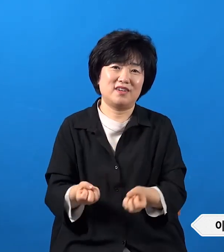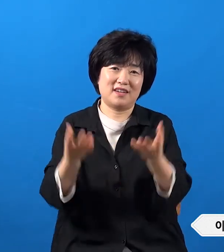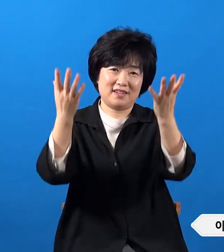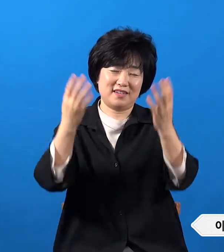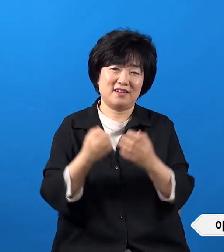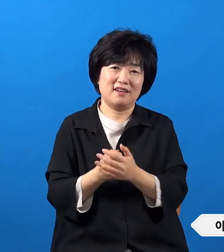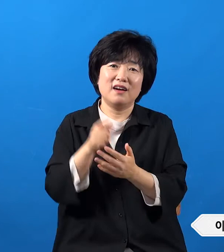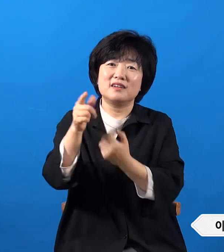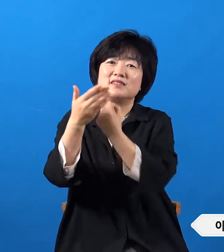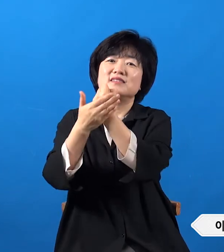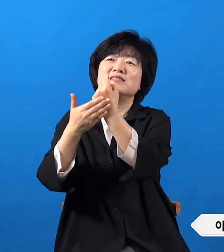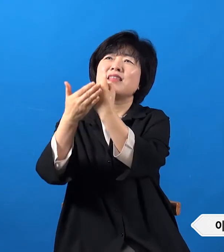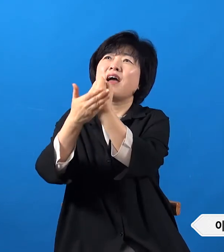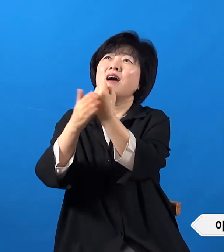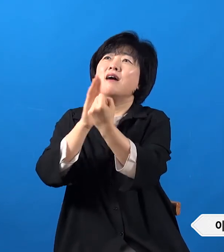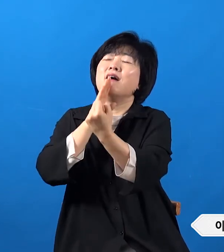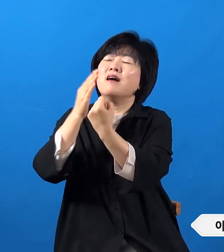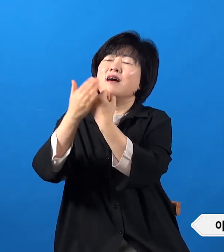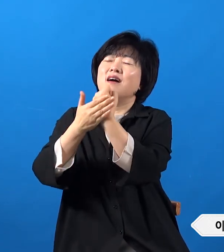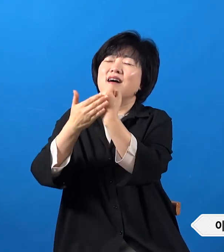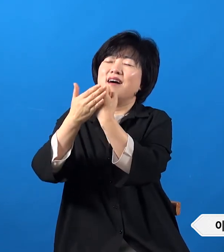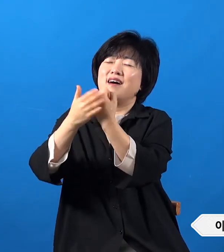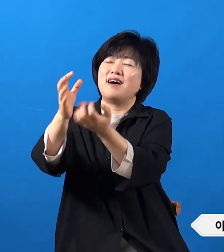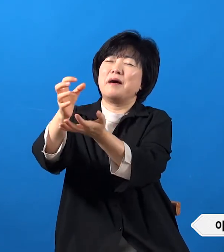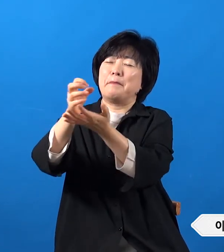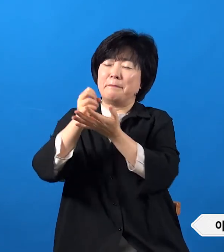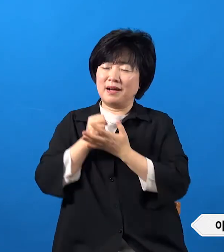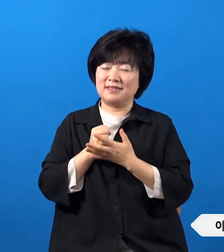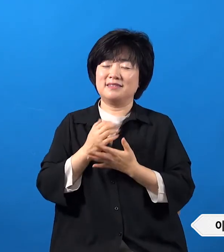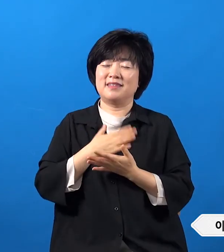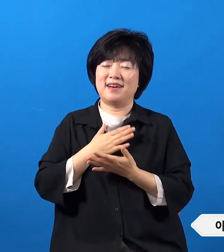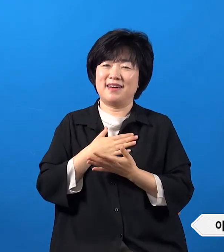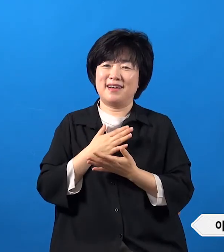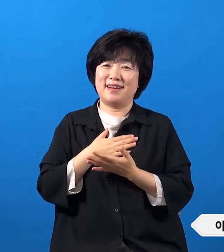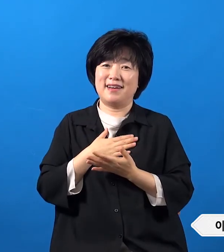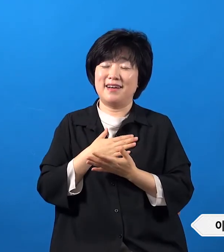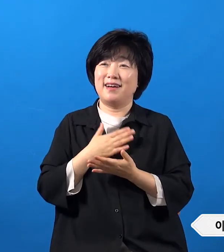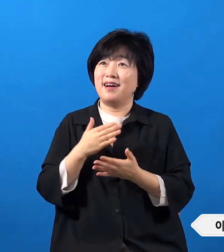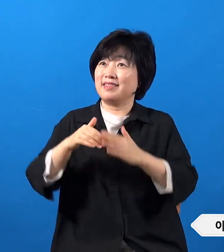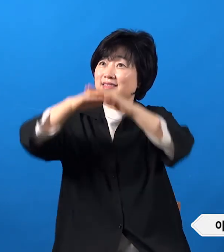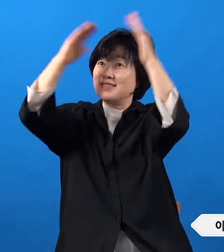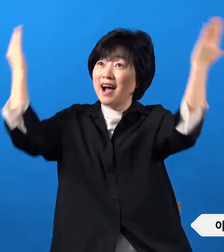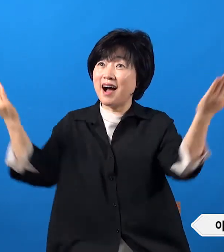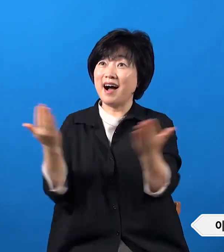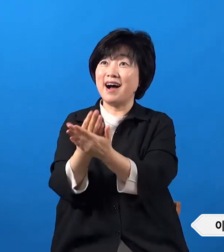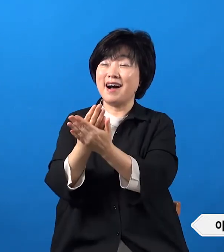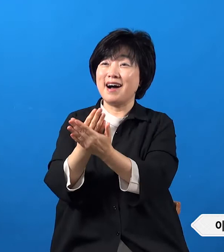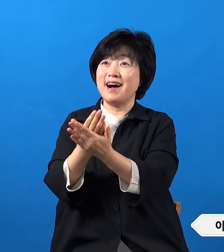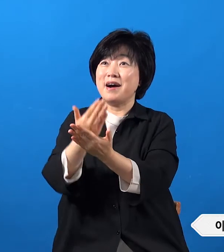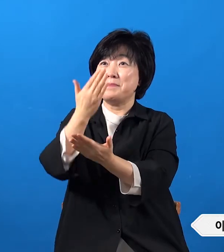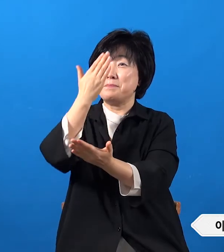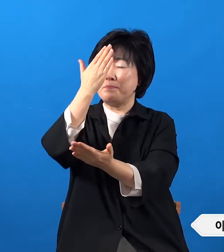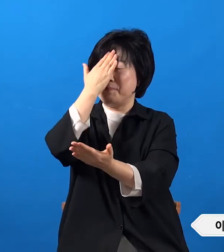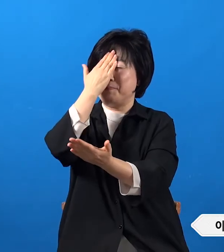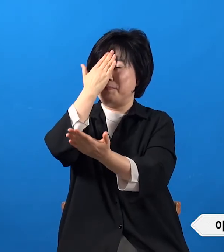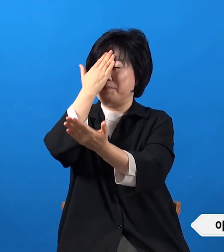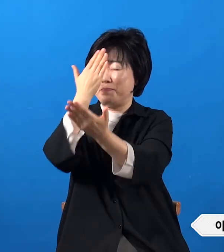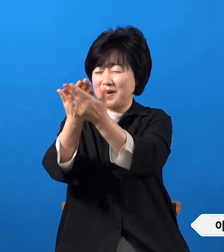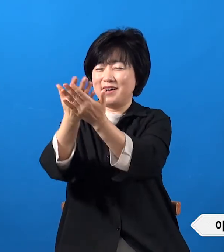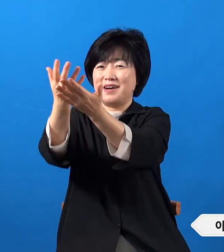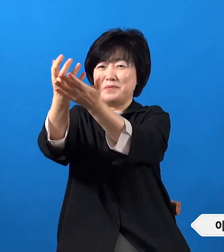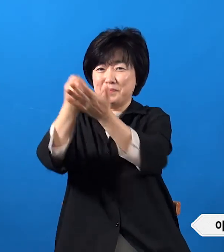그런데 이런 은혜를 받은 이 종이 어떻게 했습니까? 이 탕감의 은혜를 받고, 자,